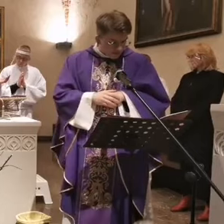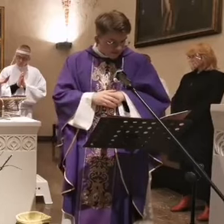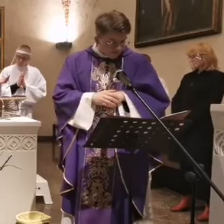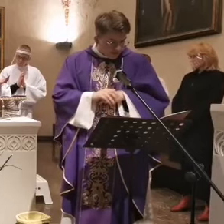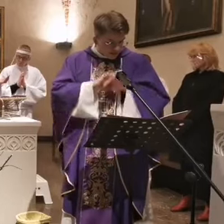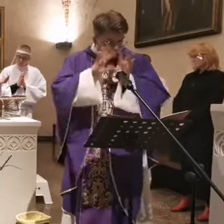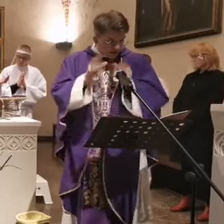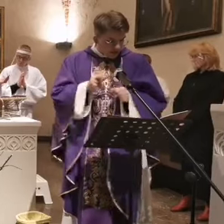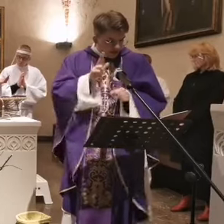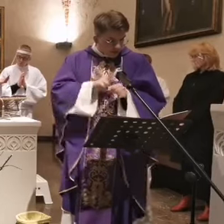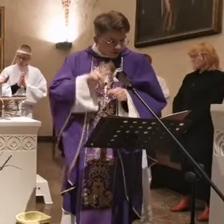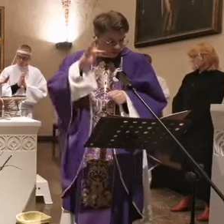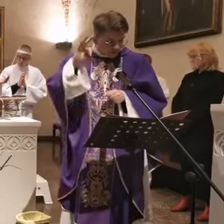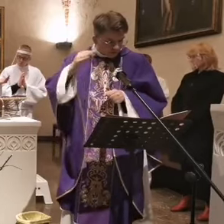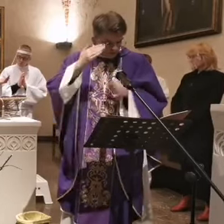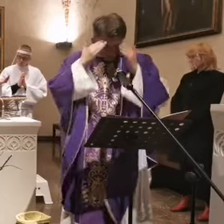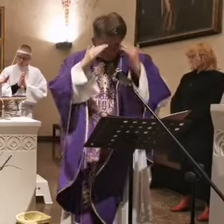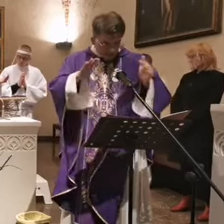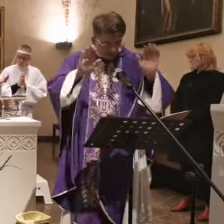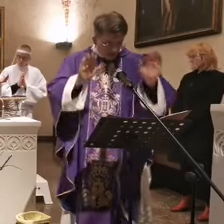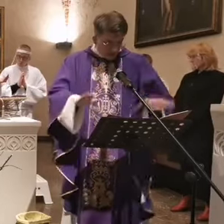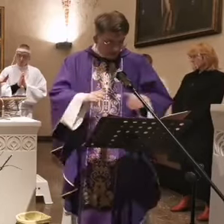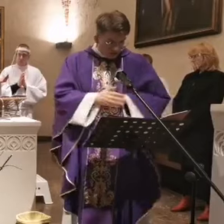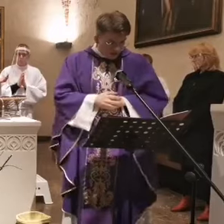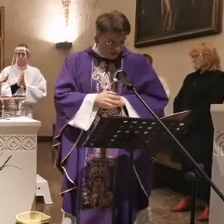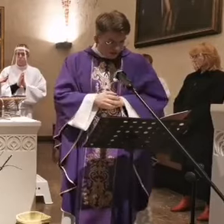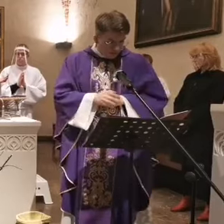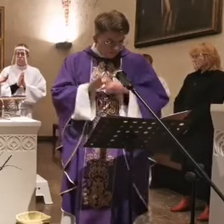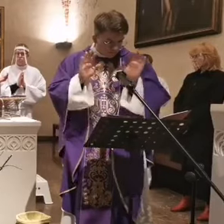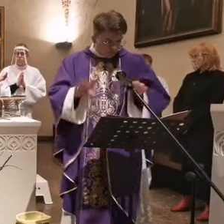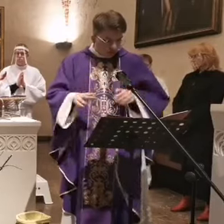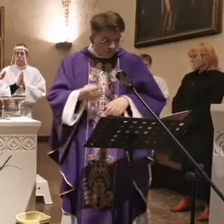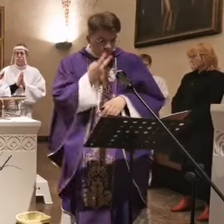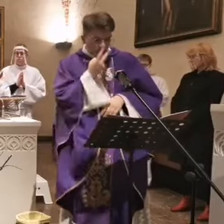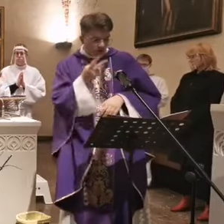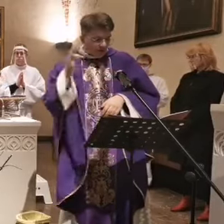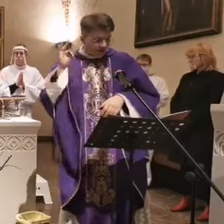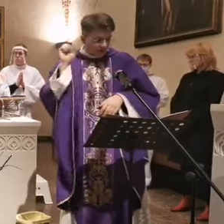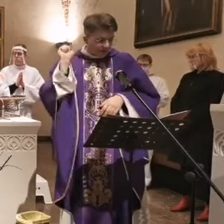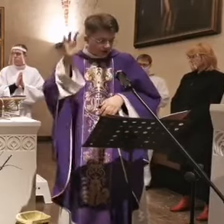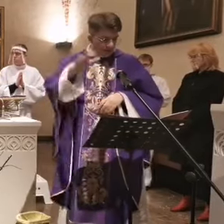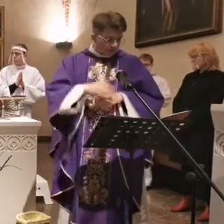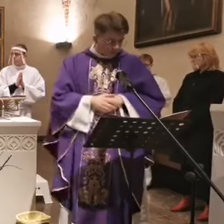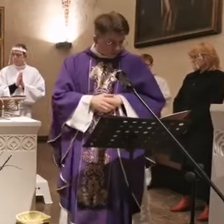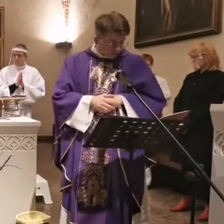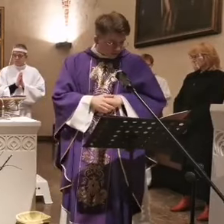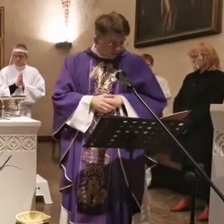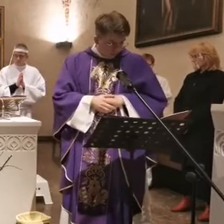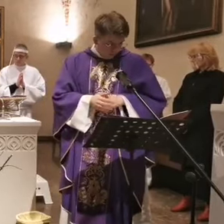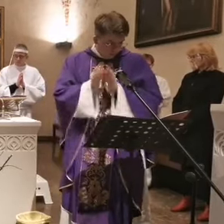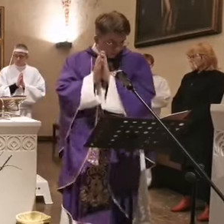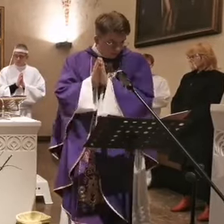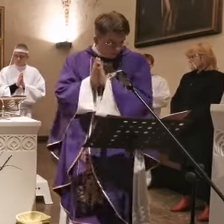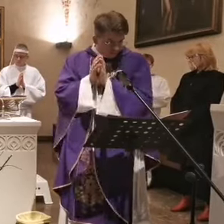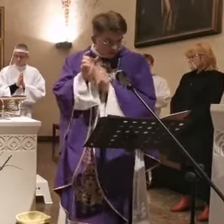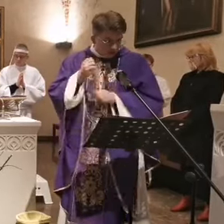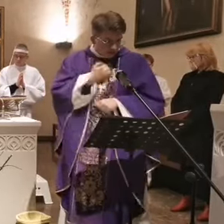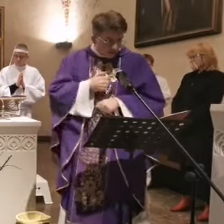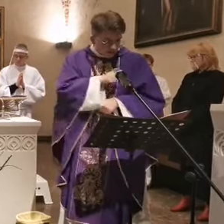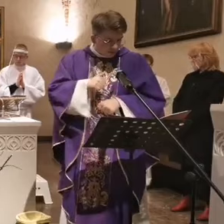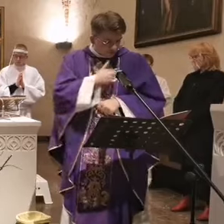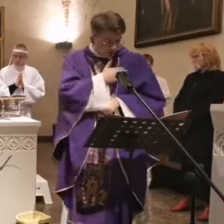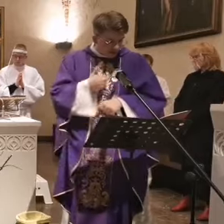nadzieją zmartwychwstania i o wszystkich, którzy w Twojej łasce odeszli z tego świata. Dopuść ich do oglądania Twojej światłości. Prosimy